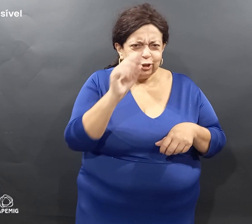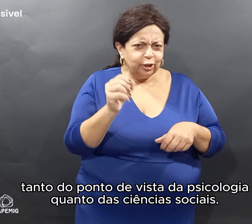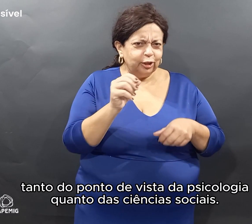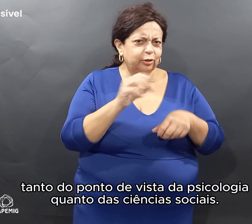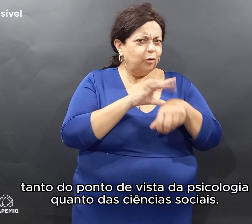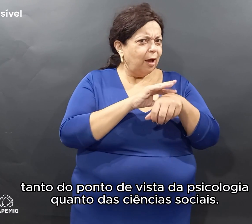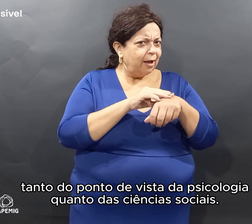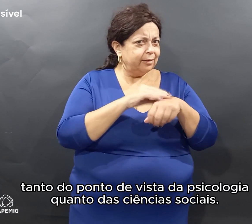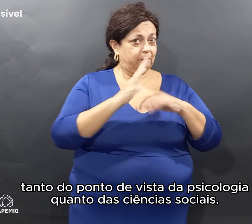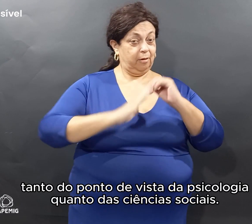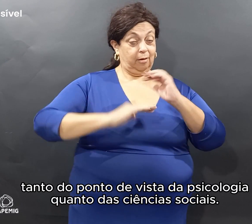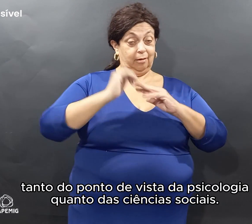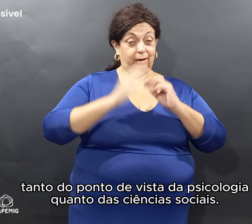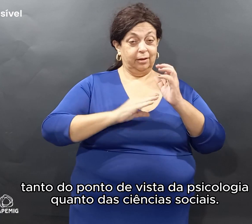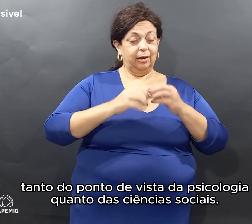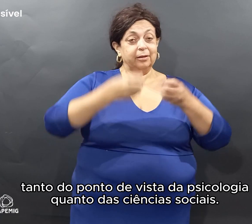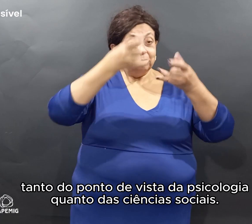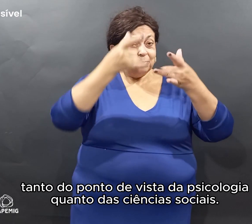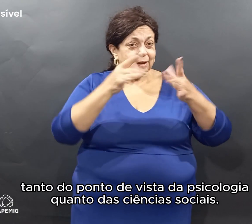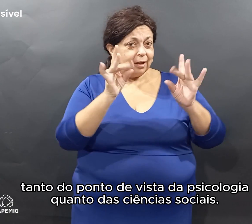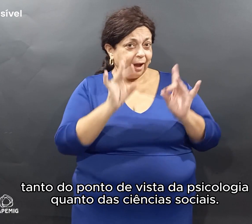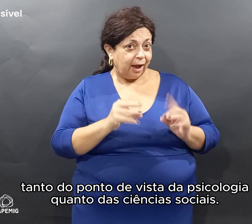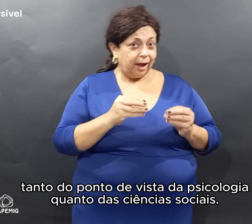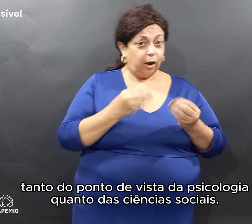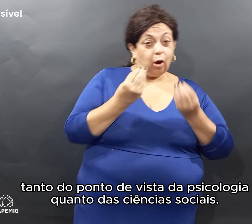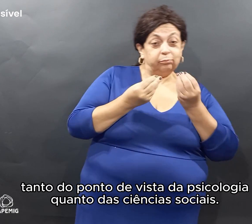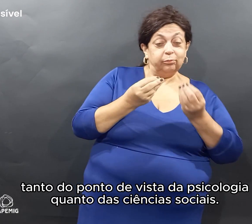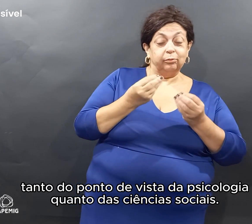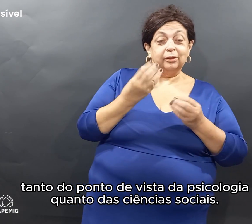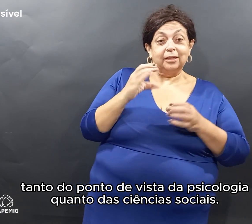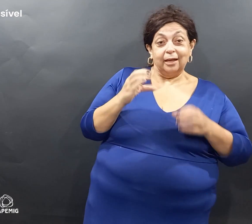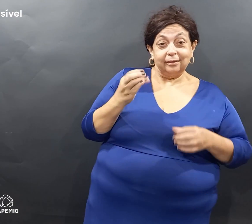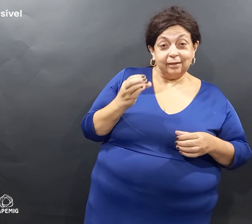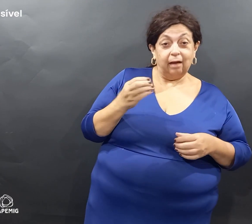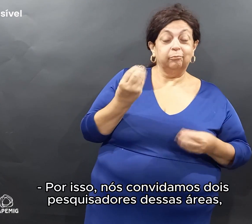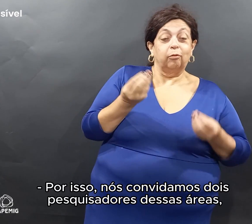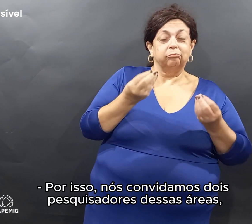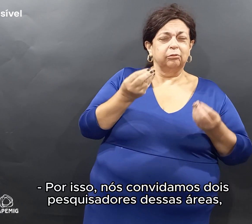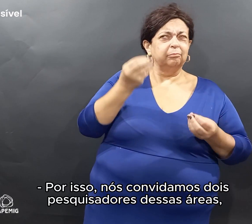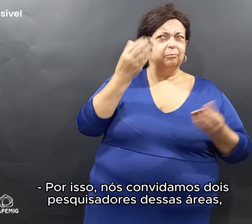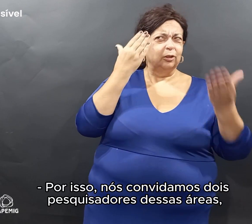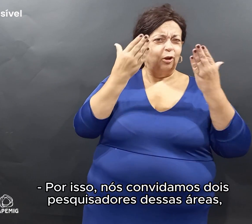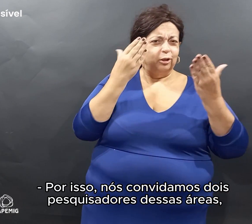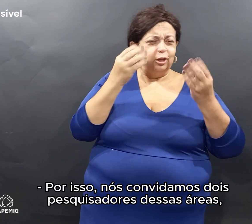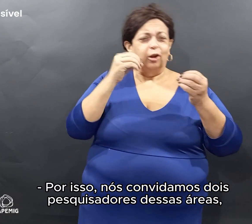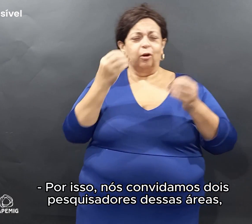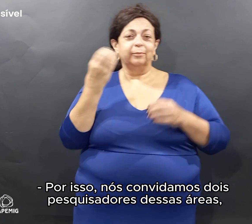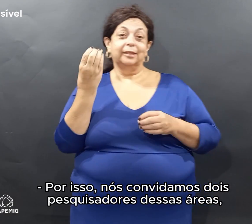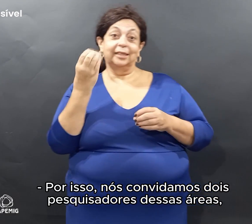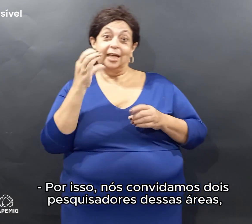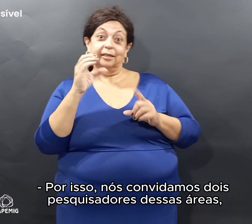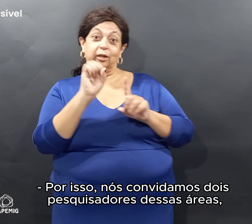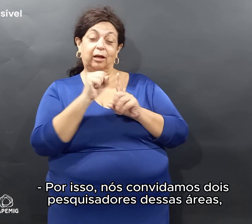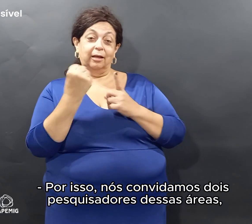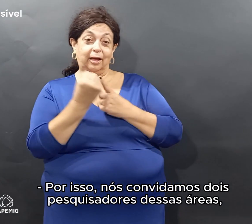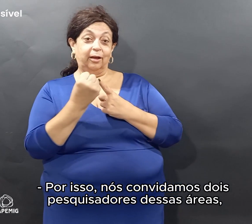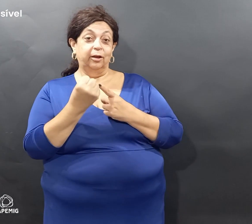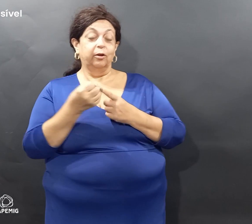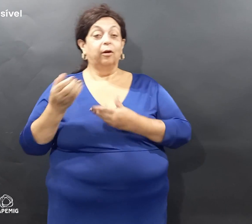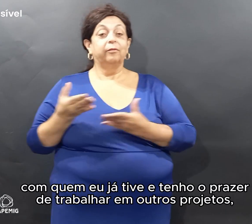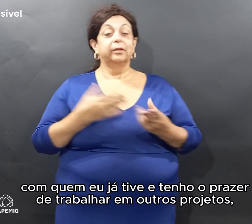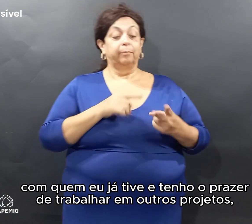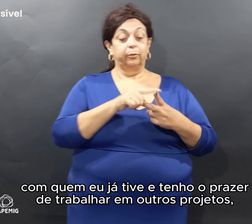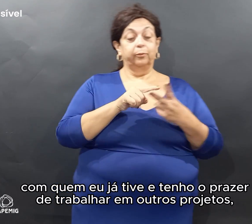cientificamente, tanto do ponto de vista da psicologia quanto das ciências sociais. Por isso, nós convidamos 2 pesquisadores dessas